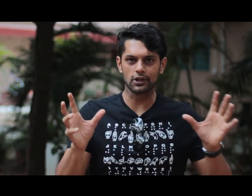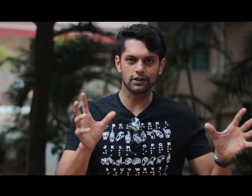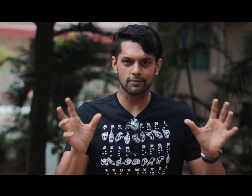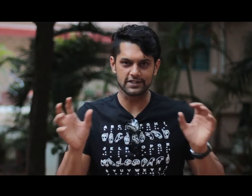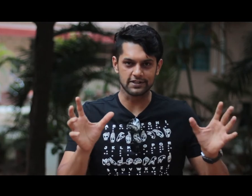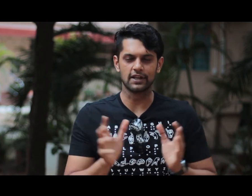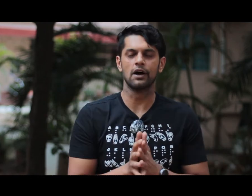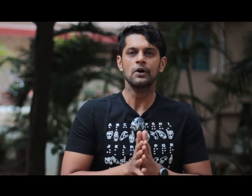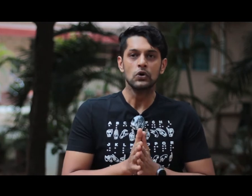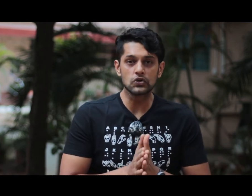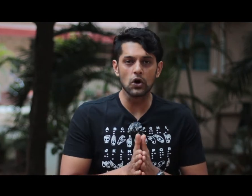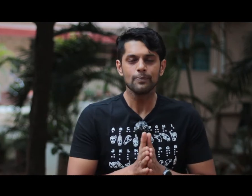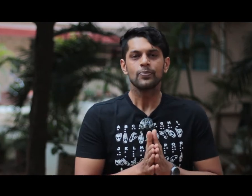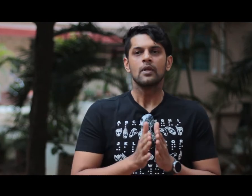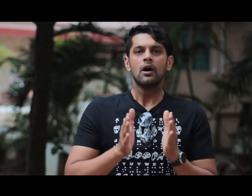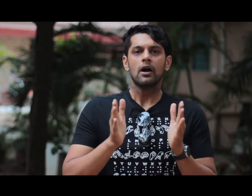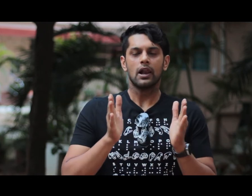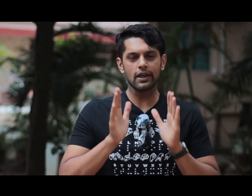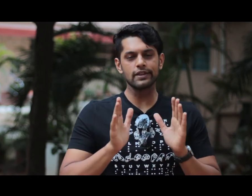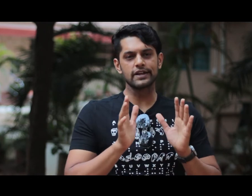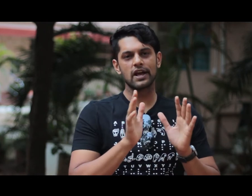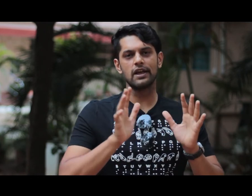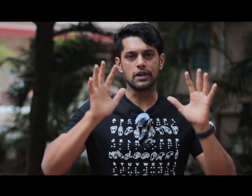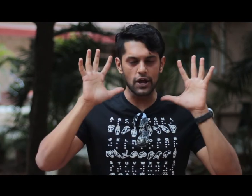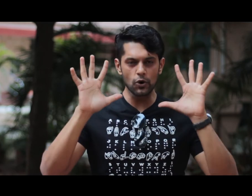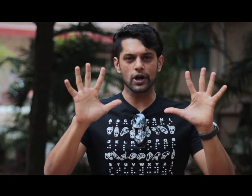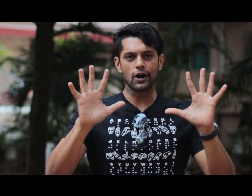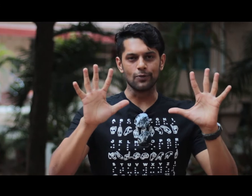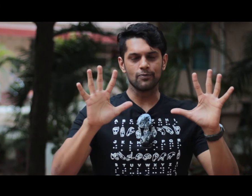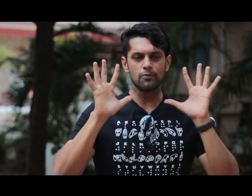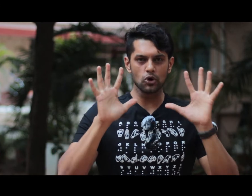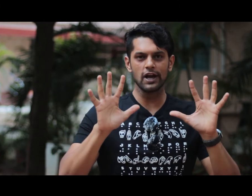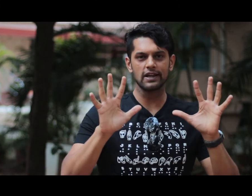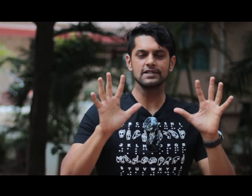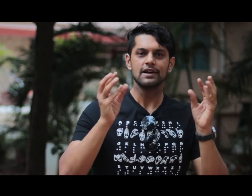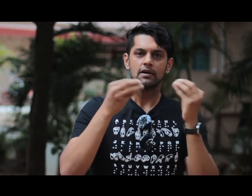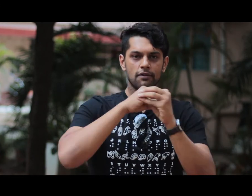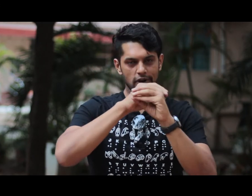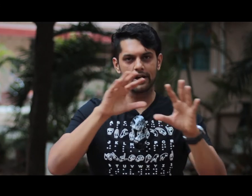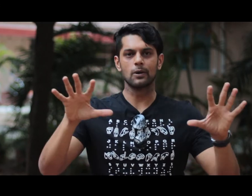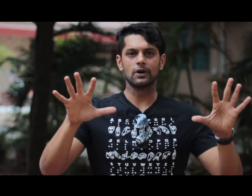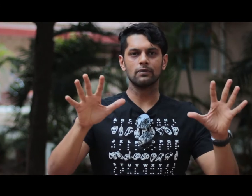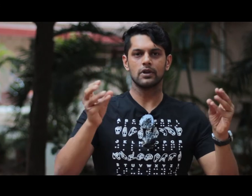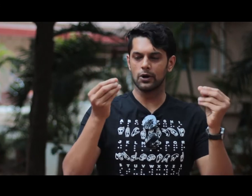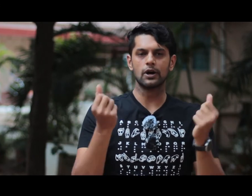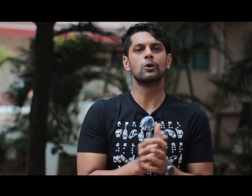ಗೊತ್ತಾಗುತ್ತೆ ಬೇಸಿಕ್ಸ್ ಅನ್ನೆಲ್ಲ. ಸೊ ಎಲ್ಲರಿಗಿಂತ ಹೆಚ್ಚಾಗಿ ಎರಡೂ ಕೈಗಳು, ಬೋತ್ ದ ಹ್ಯಾಂಡ್ಸ್, ಫ್ರೀ ಆಗಿರಬೇಕು, ಏನೋ